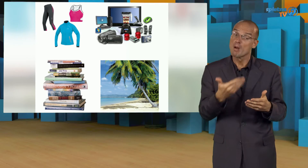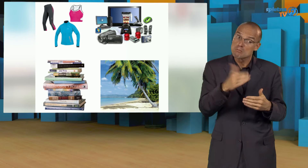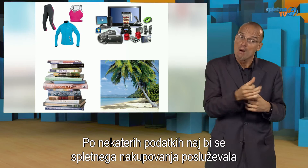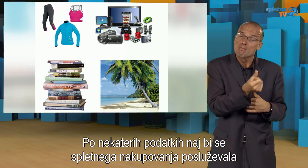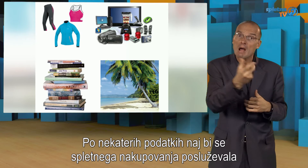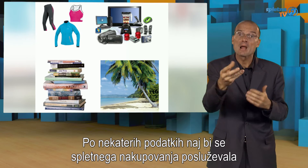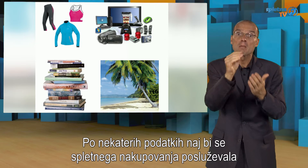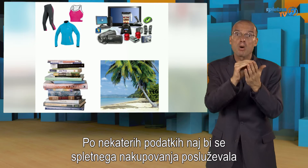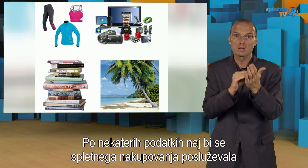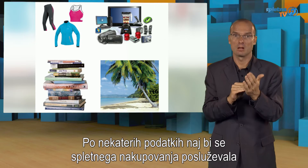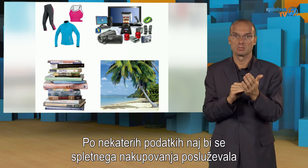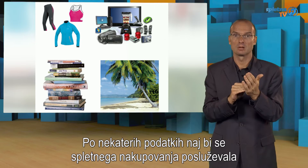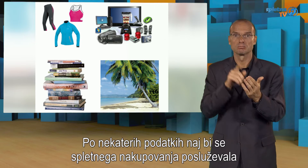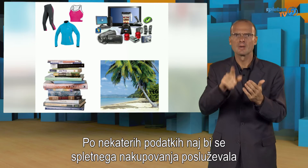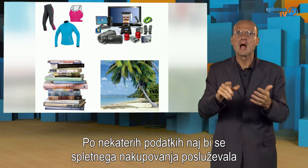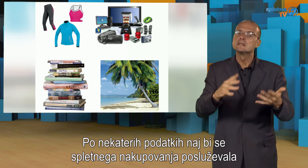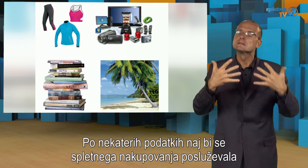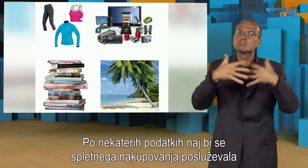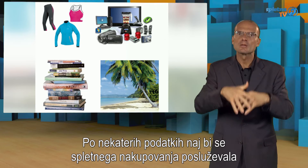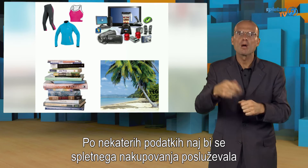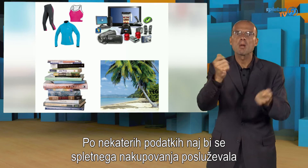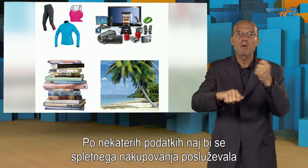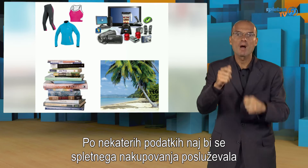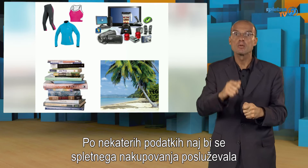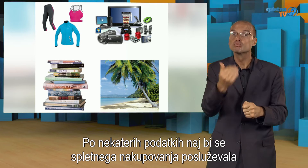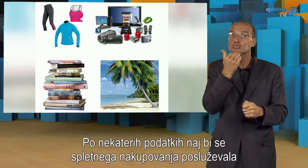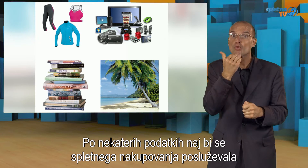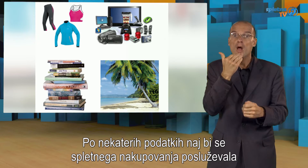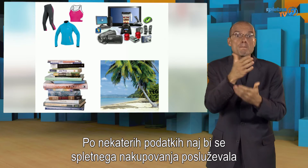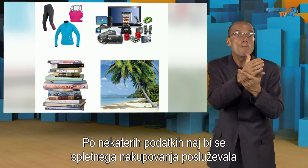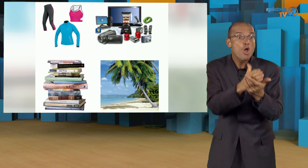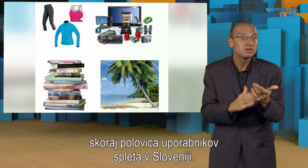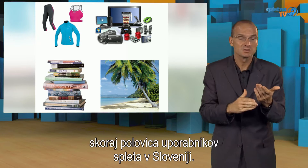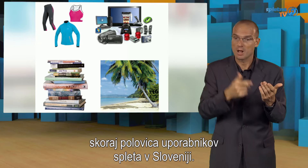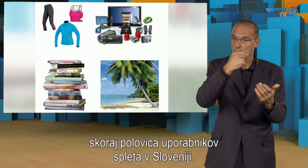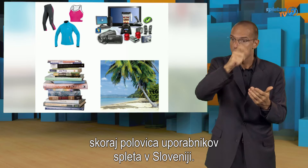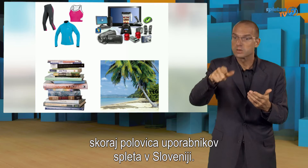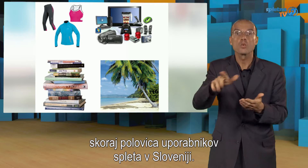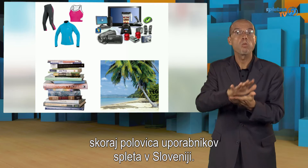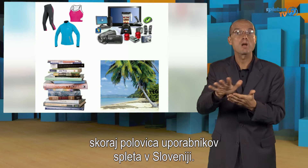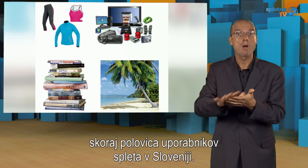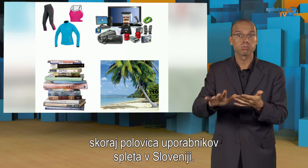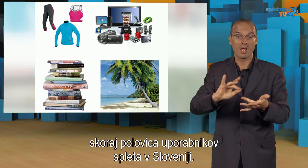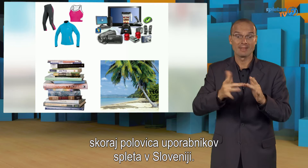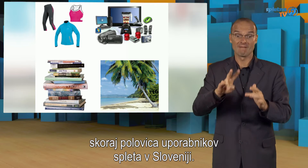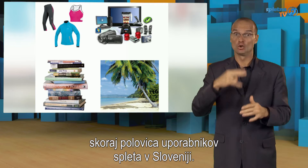Po nekaterih podatkih naj bi se spletnega nakupovanja posluževala skoraj polovica uporabnikov spleta v Sloveniji.